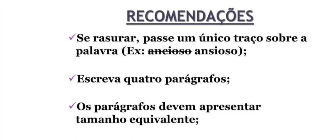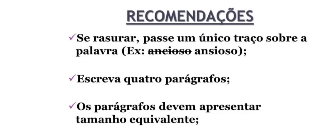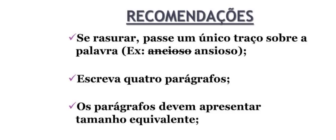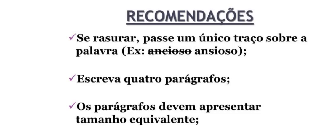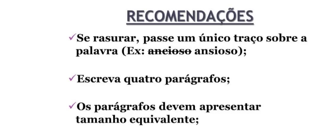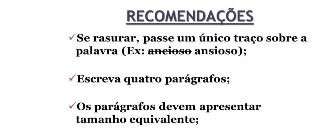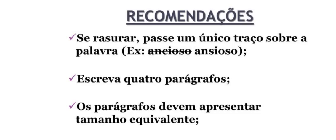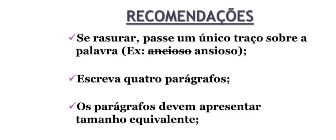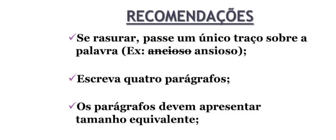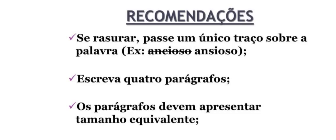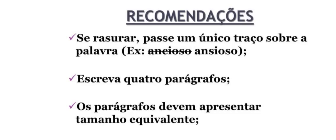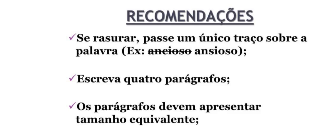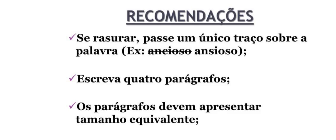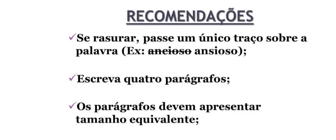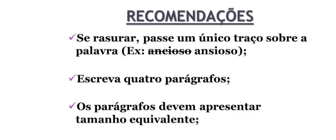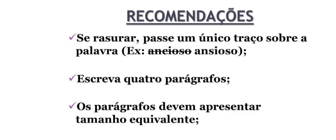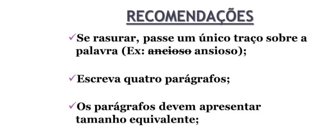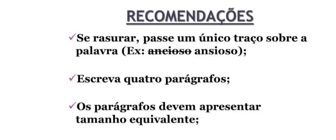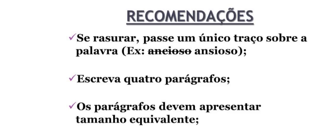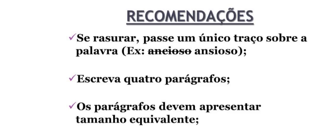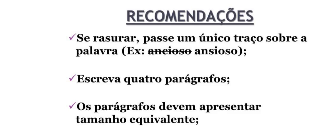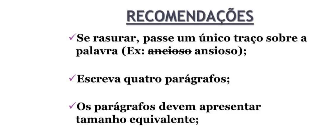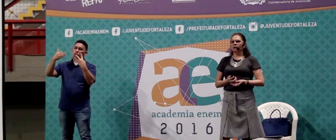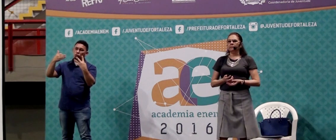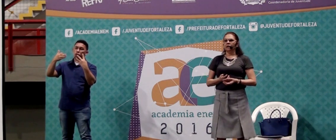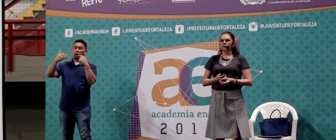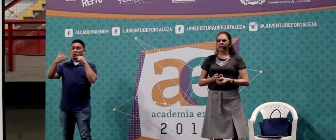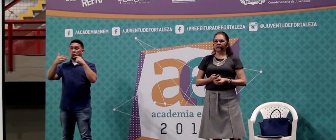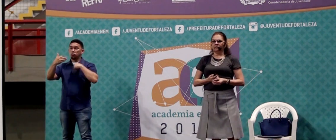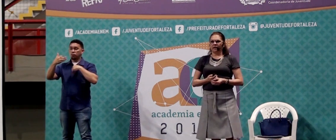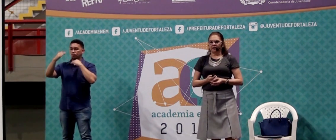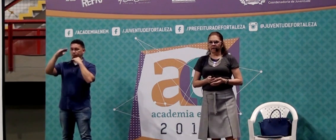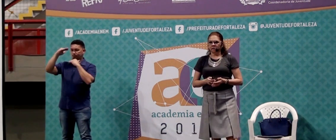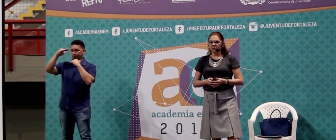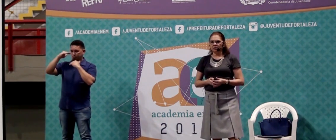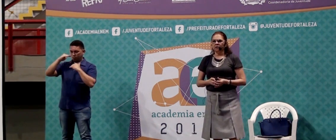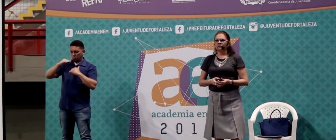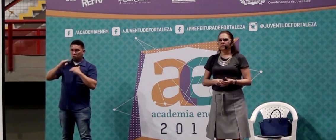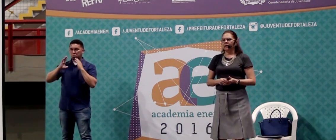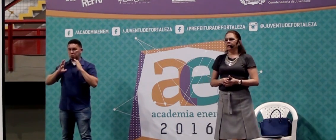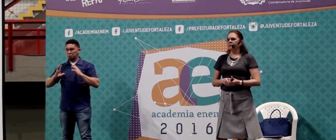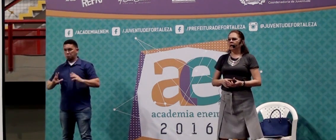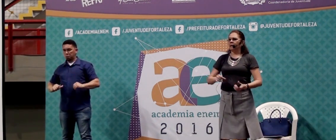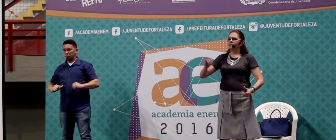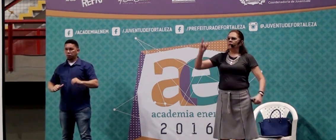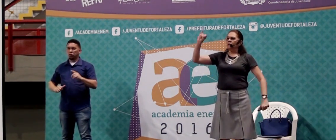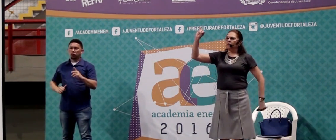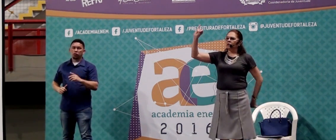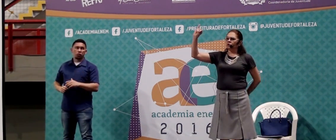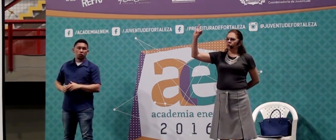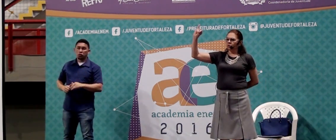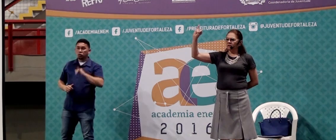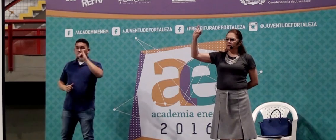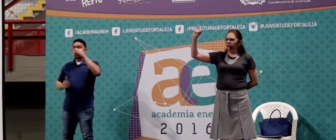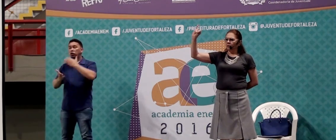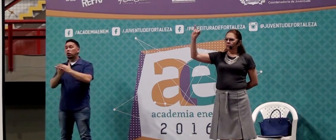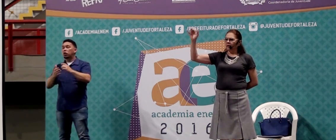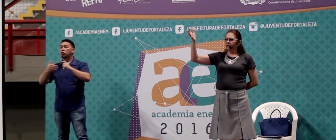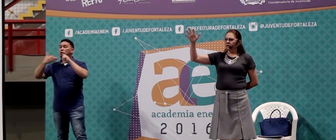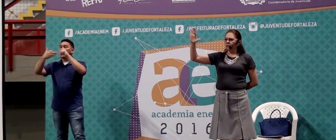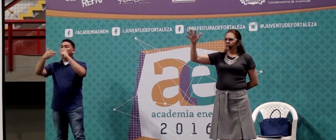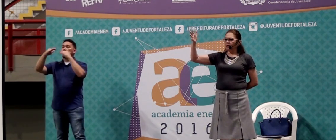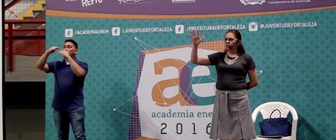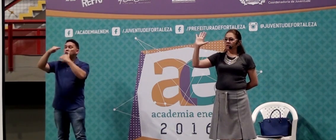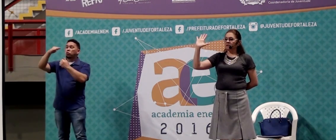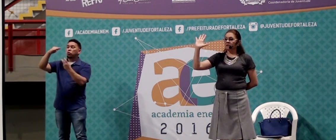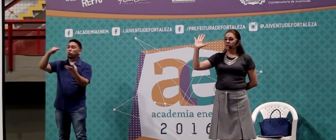na redação. Os parágrafos devem apresentar um tamanho equivalente. Vamos relembrar. Introdução,